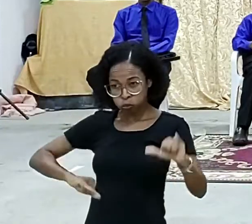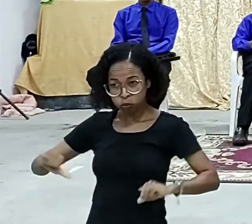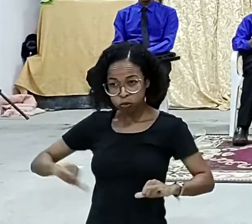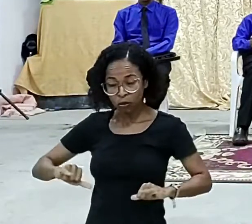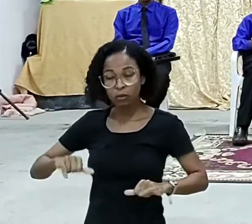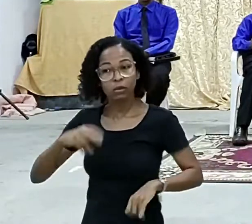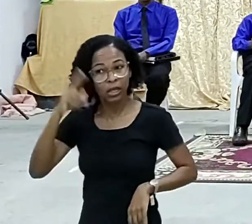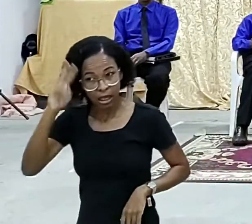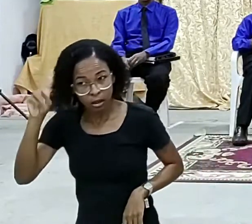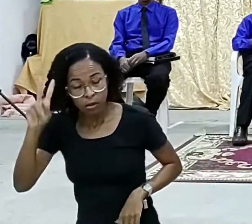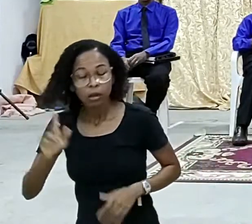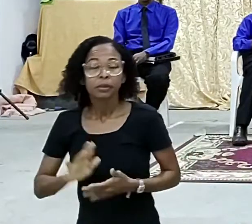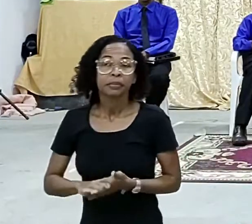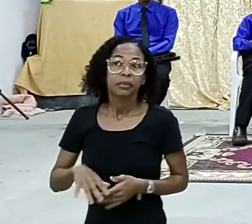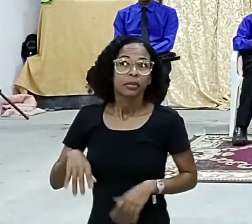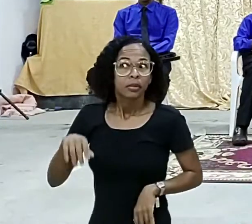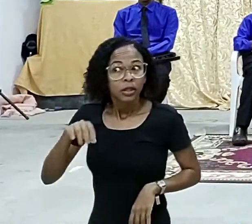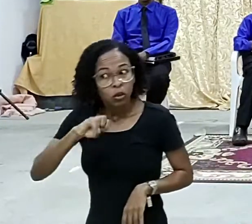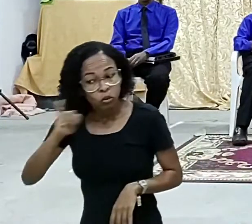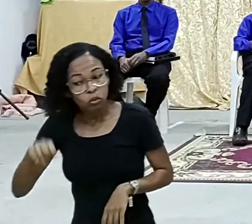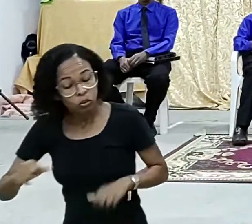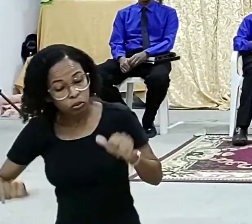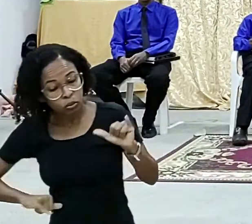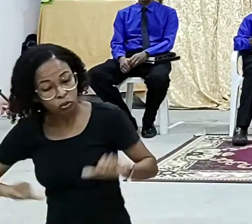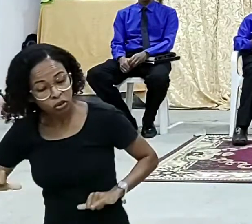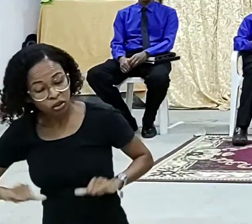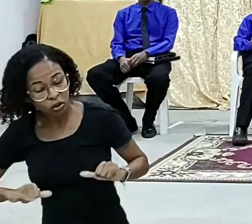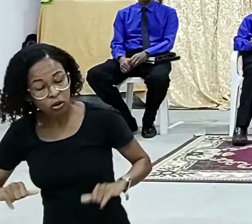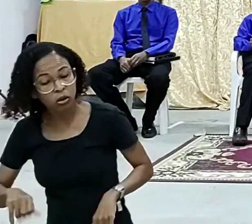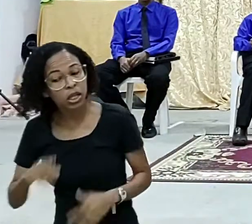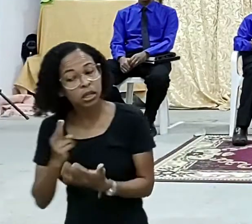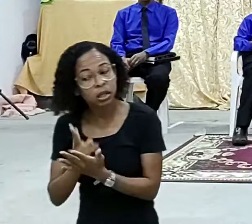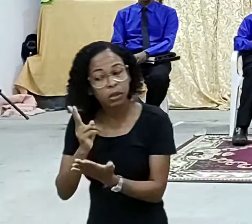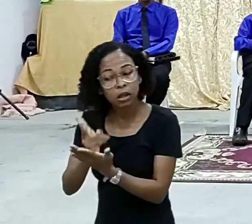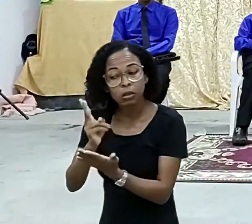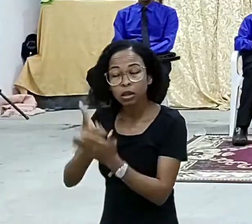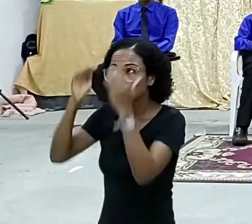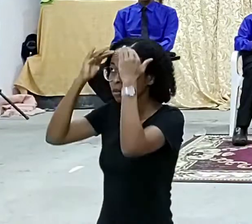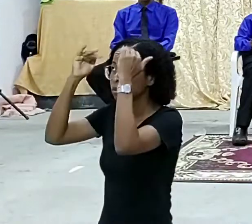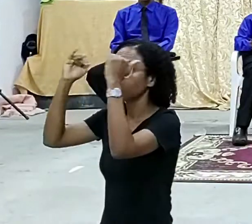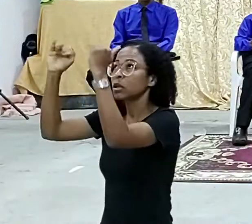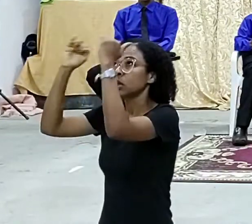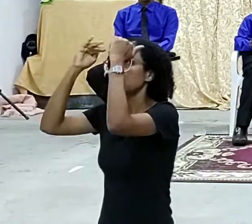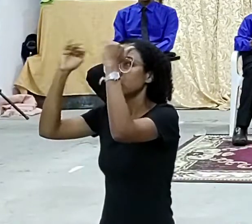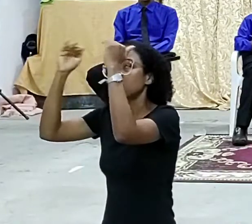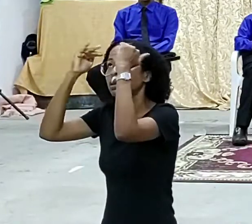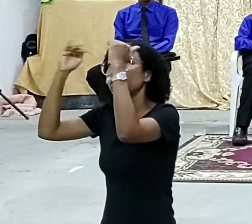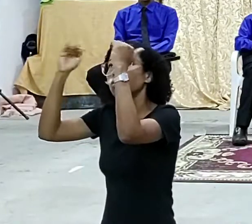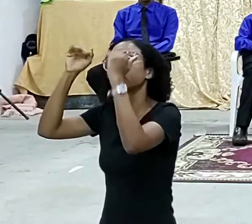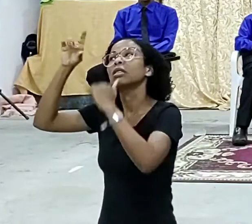Jó, enquanto ele seguiu temente ao Senhor, fazendo a vontade de Deus,